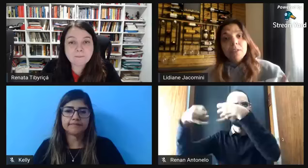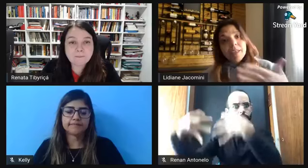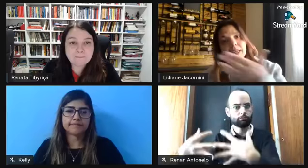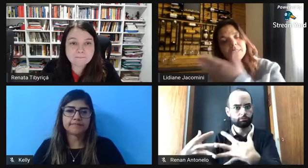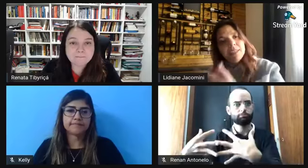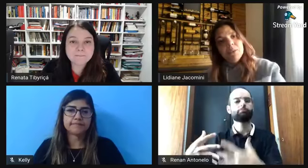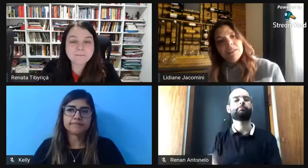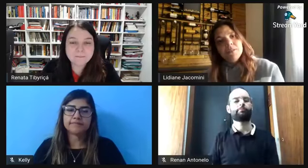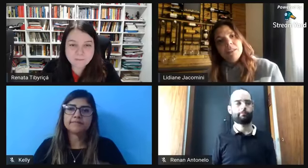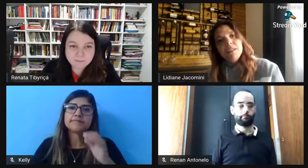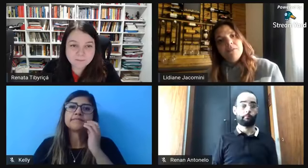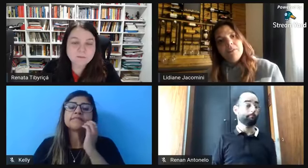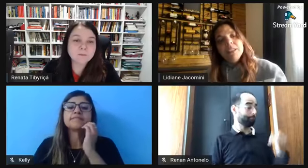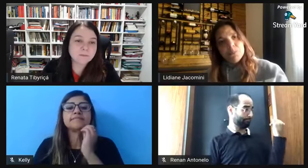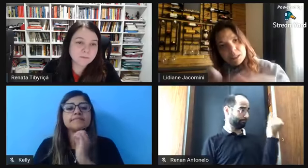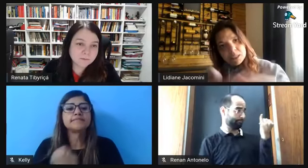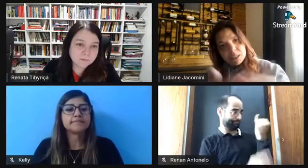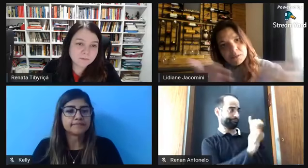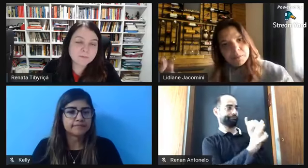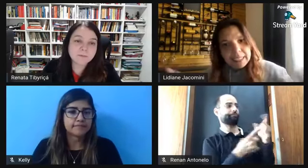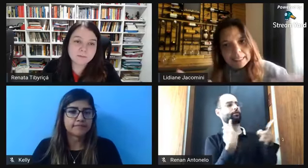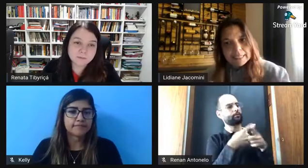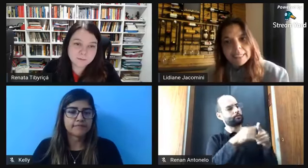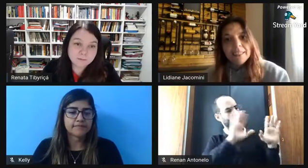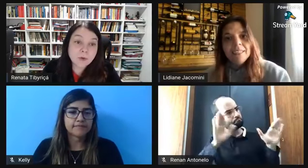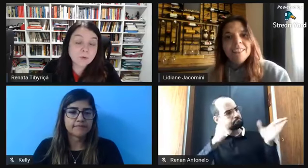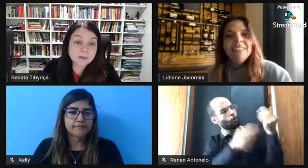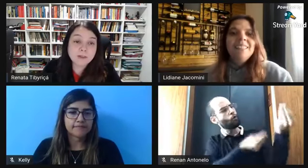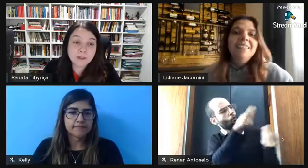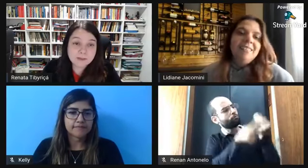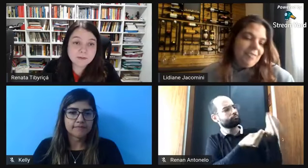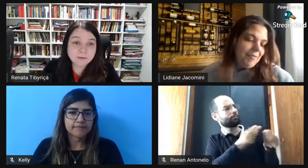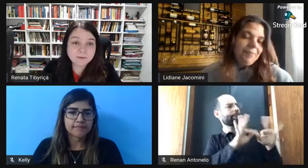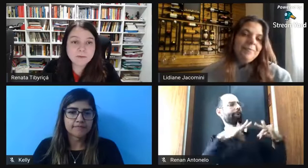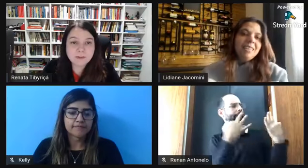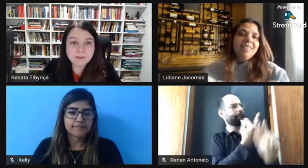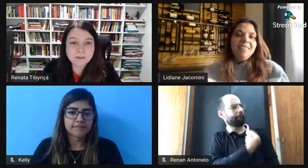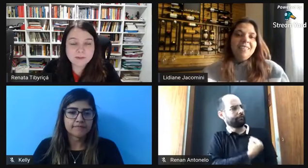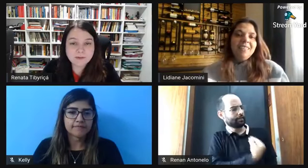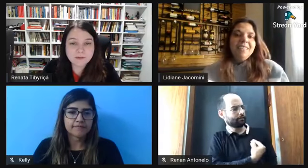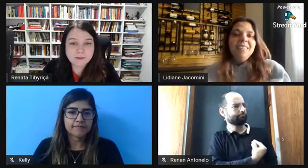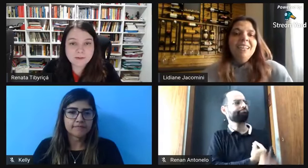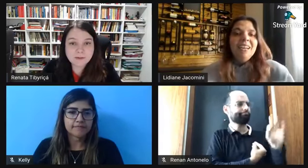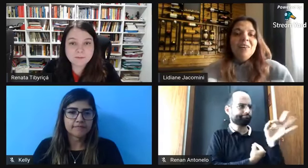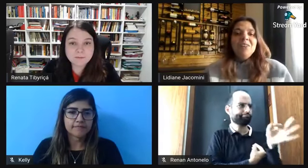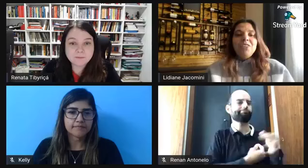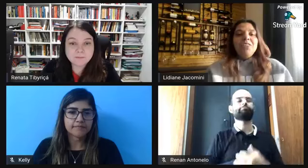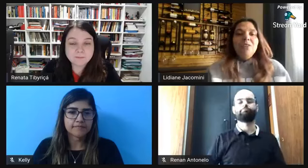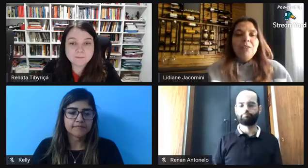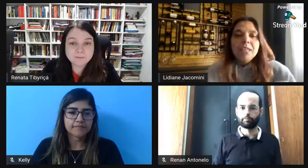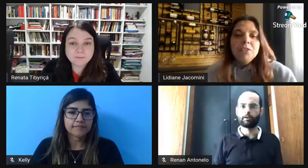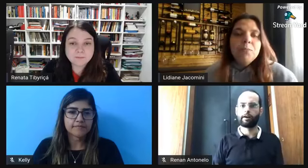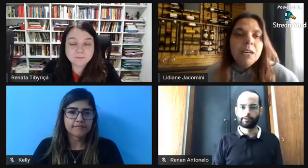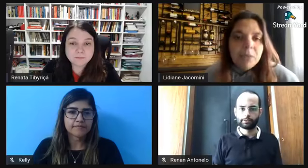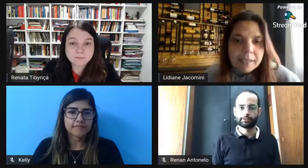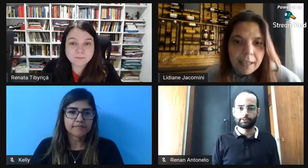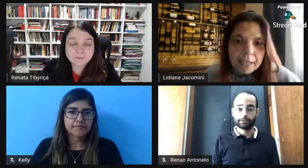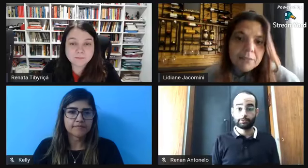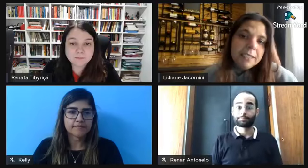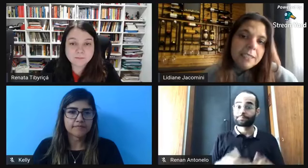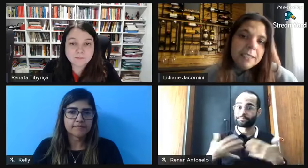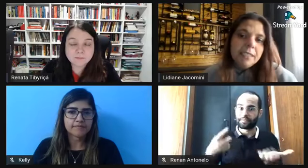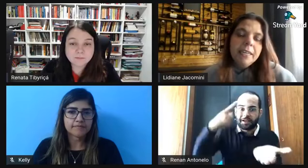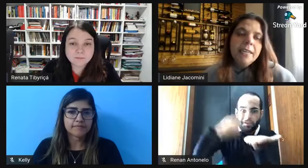é ele que norteia, muitas vezes, a vida de muitas famílias, Com certeza, com certeza. Gente, logo que a gente marcou